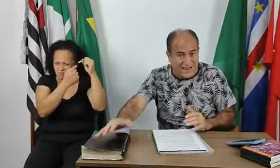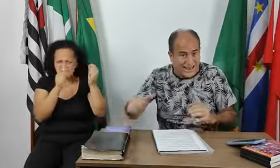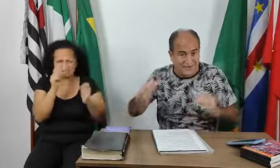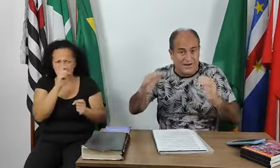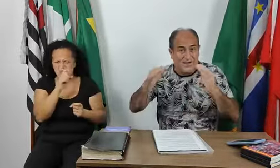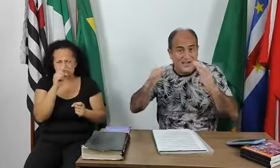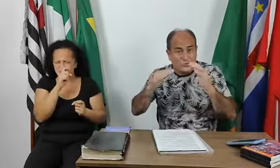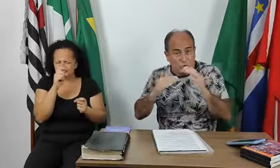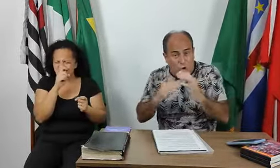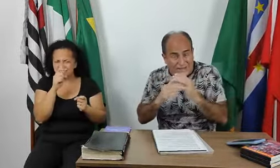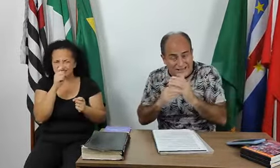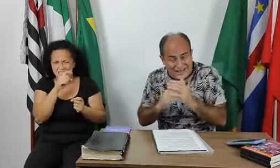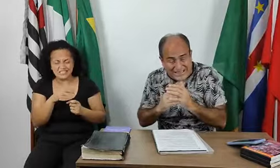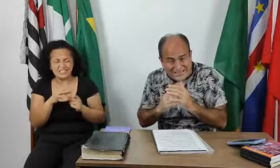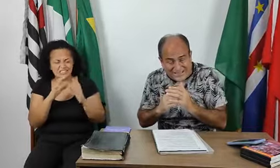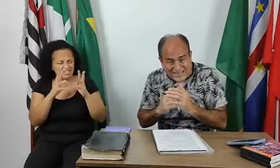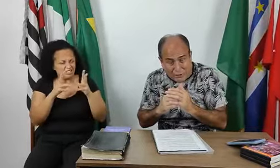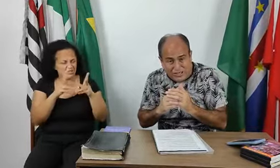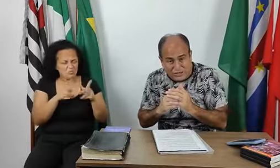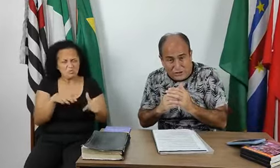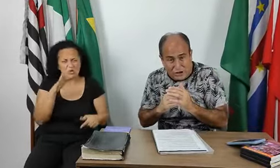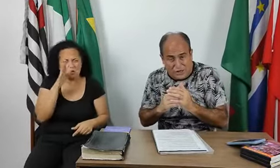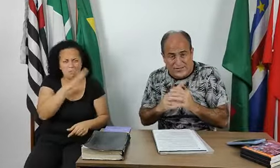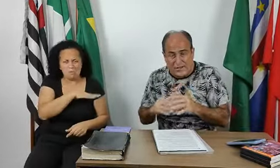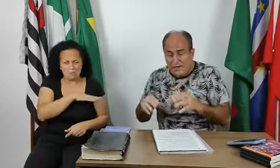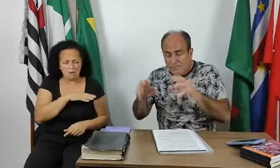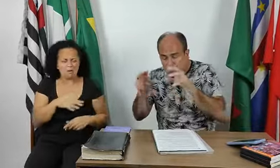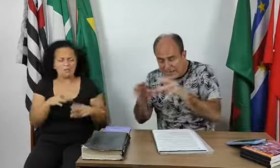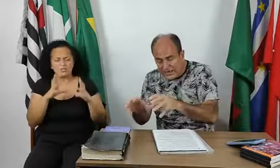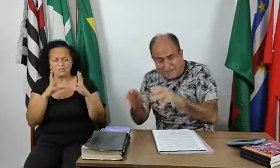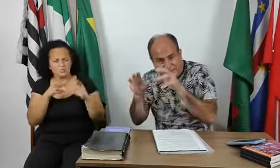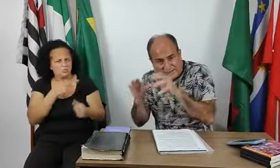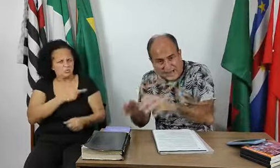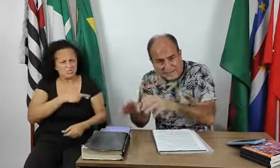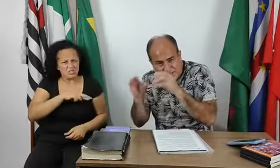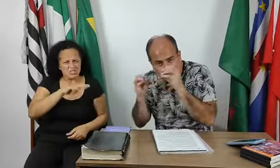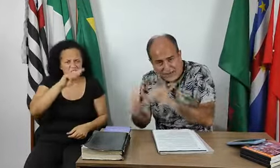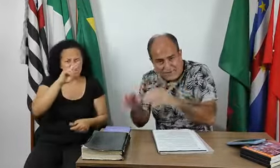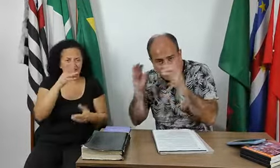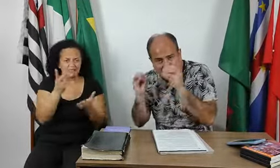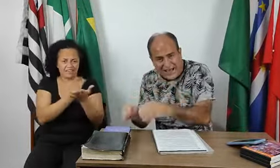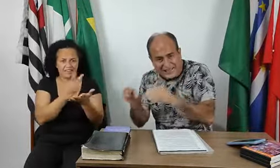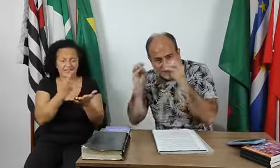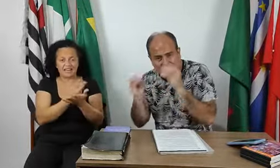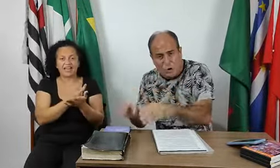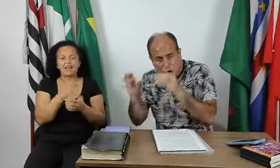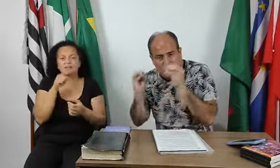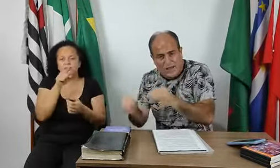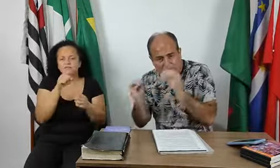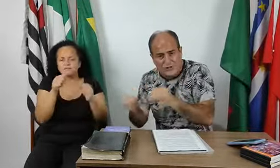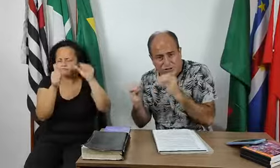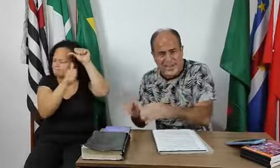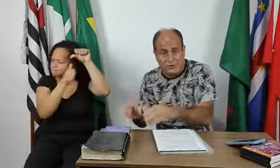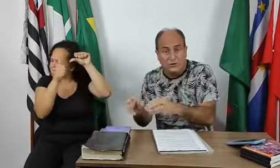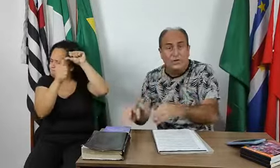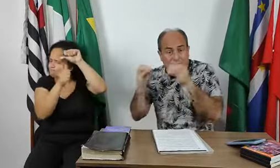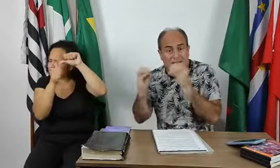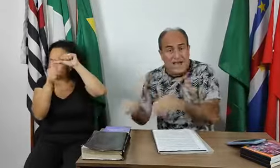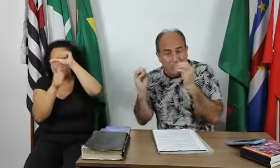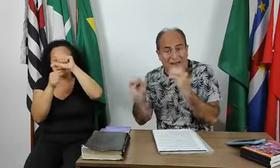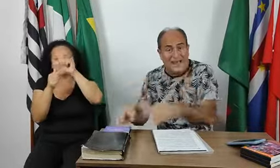à palavra, toda a tradição religiosa, pela verdade revelada do